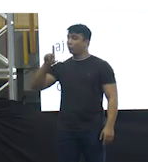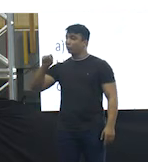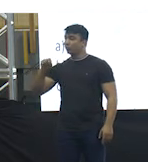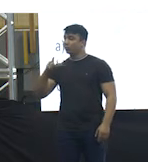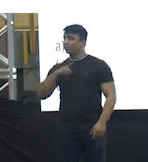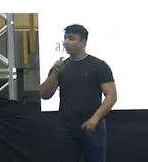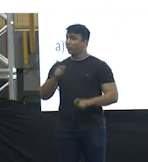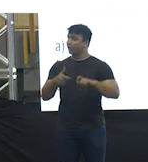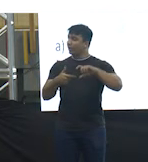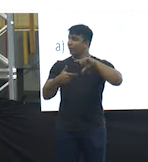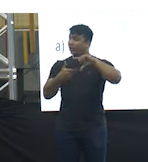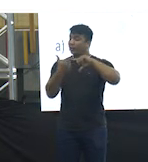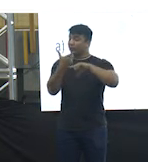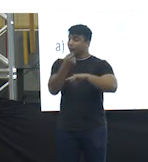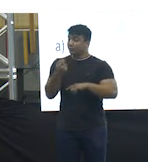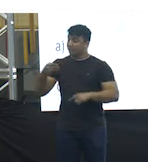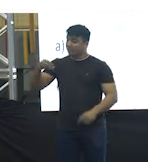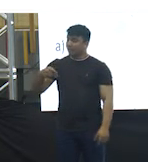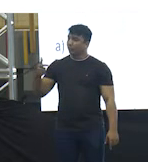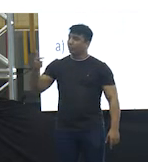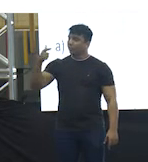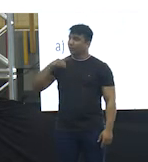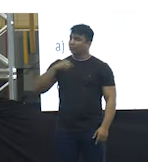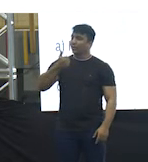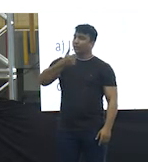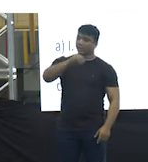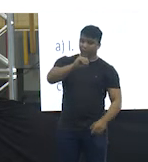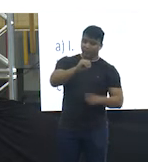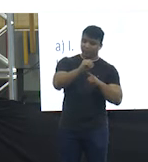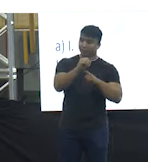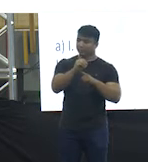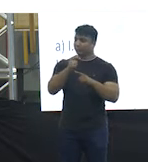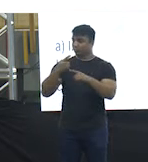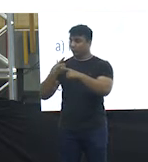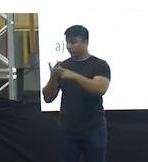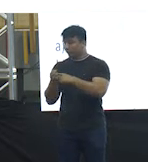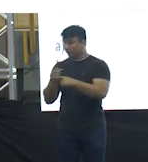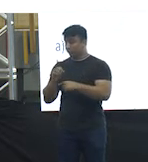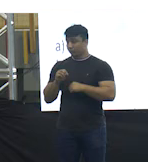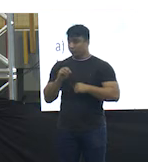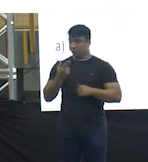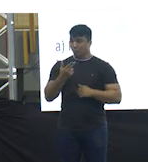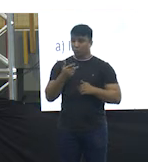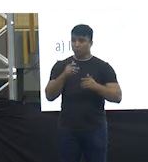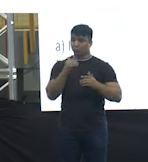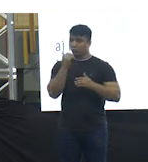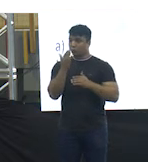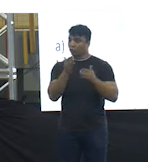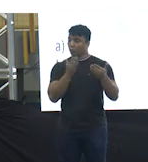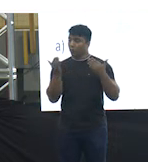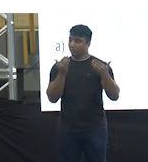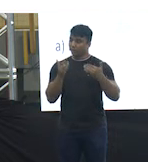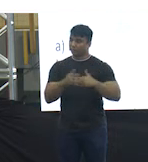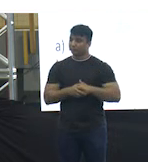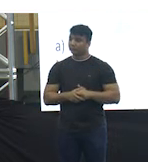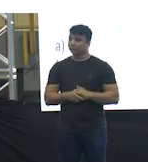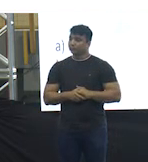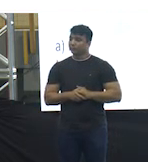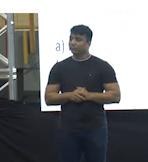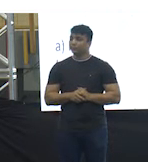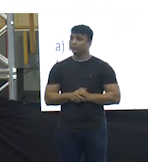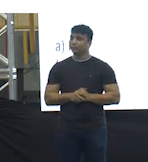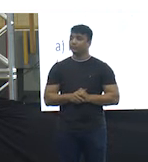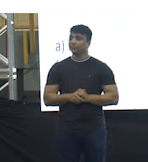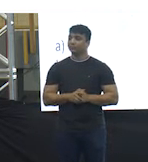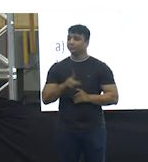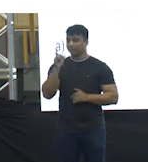são 200 metros quadrados, é 10 por 20. Ou ele tem 10 de frente e 20 de profundidade, ou o contrário, que é